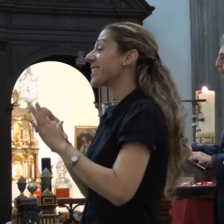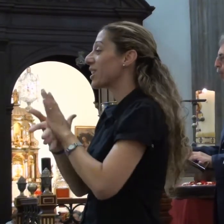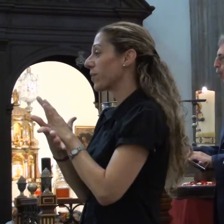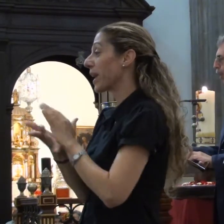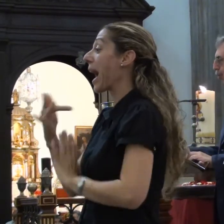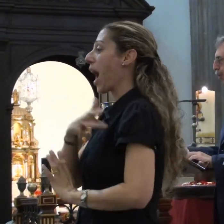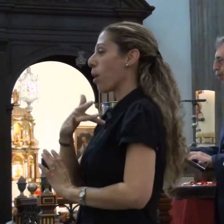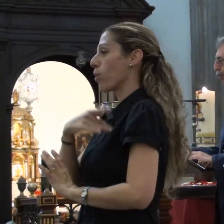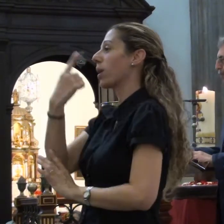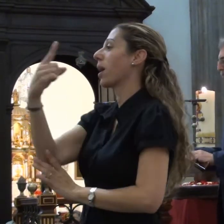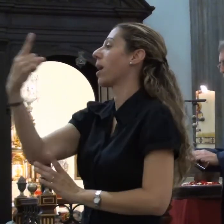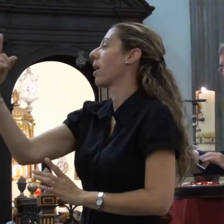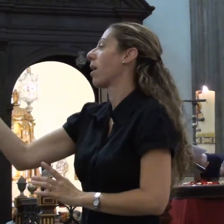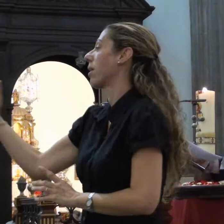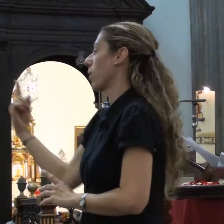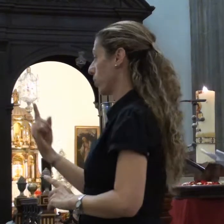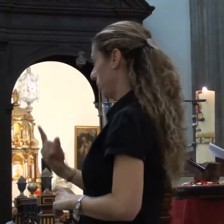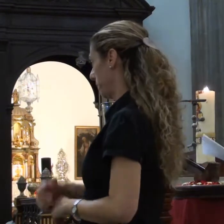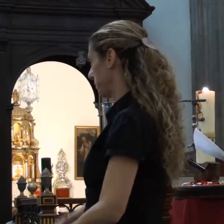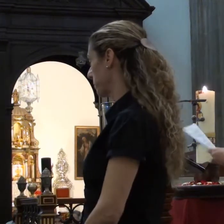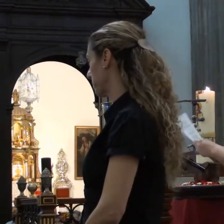por cada uno de nosotros